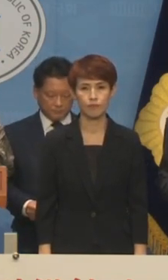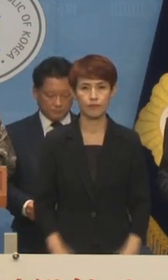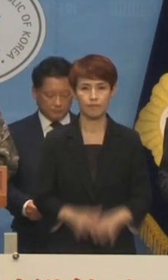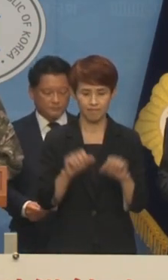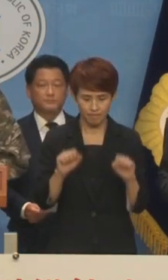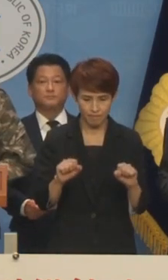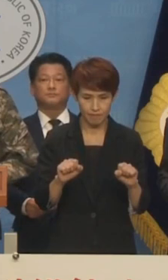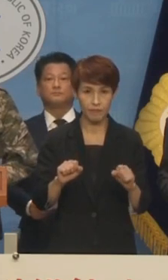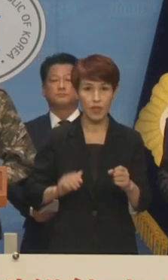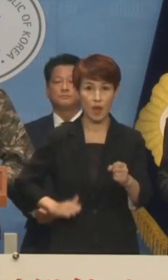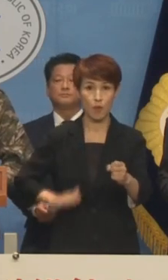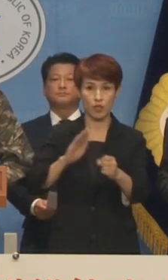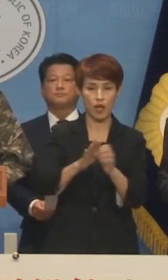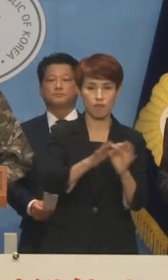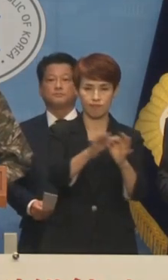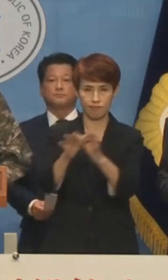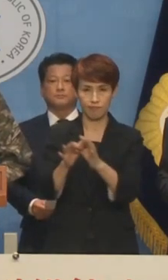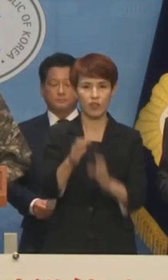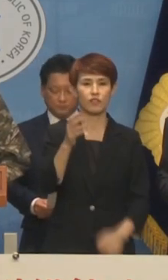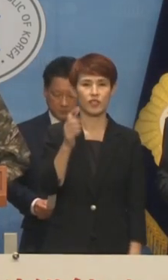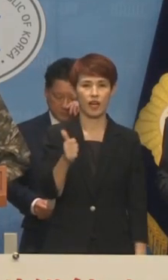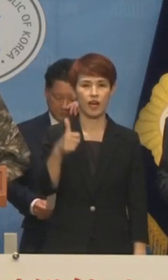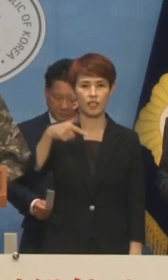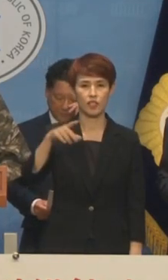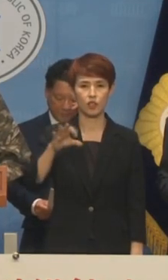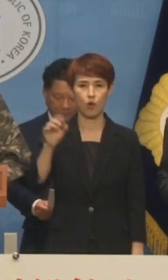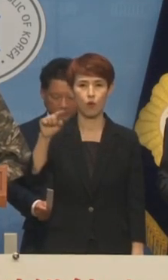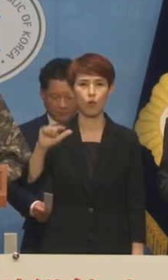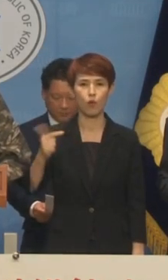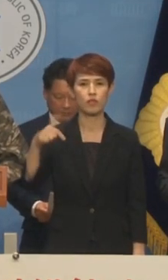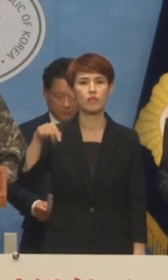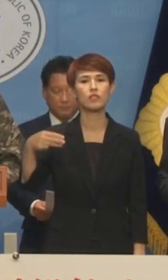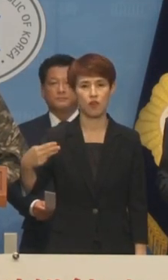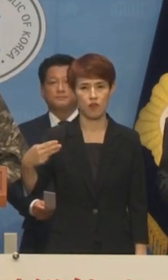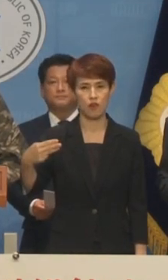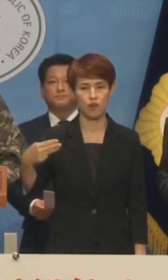안녕하십니까. 해병대 예비역 연대 회장 정원철입니다.